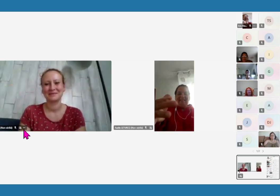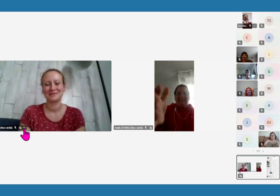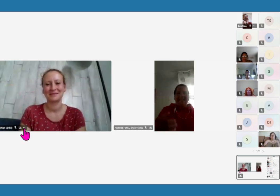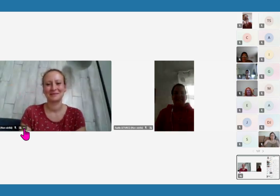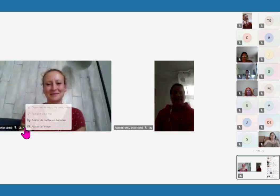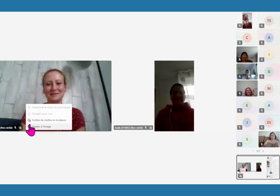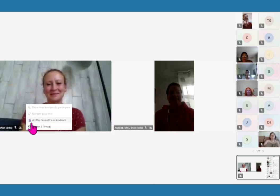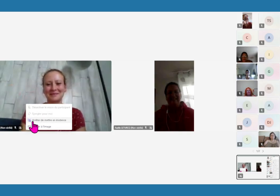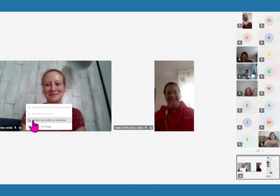Bien,